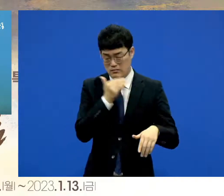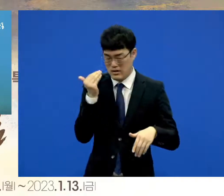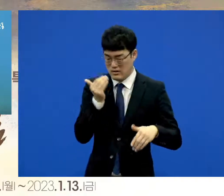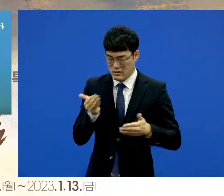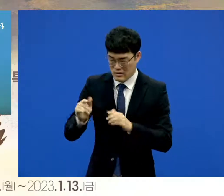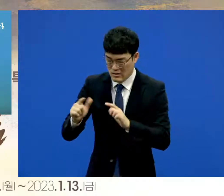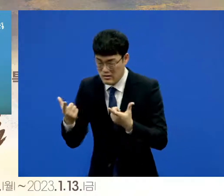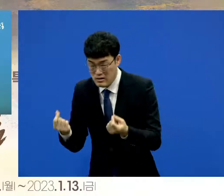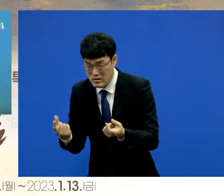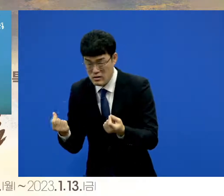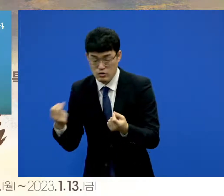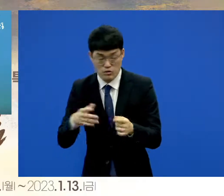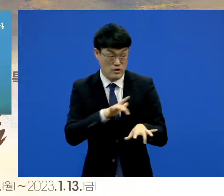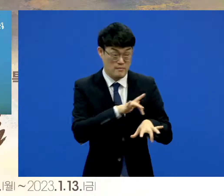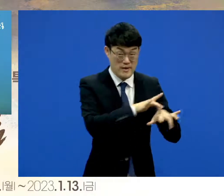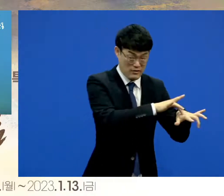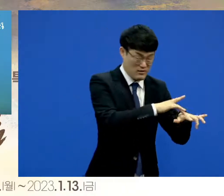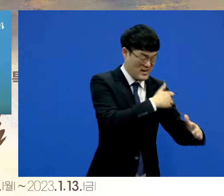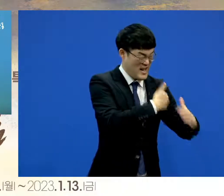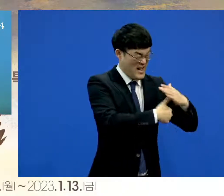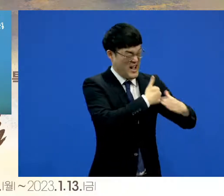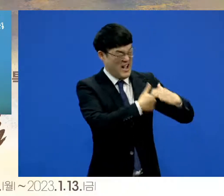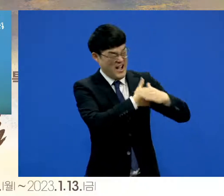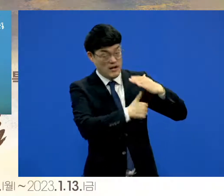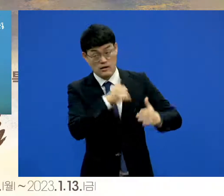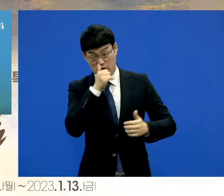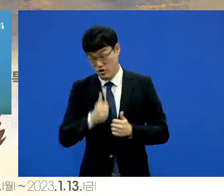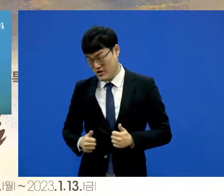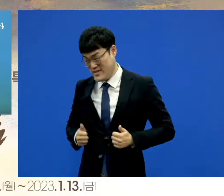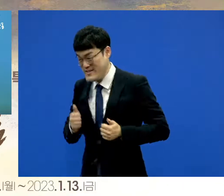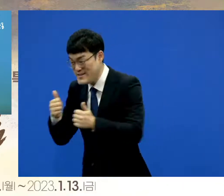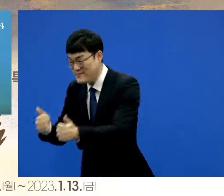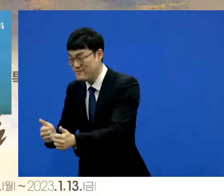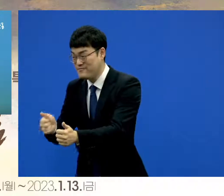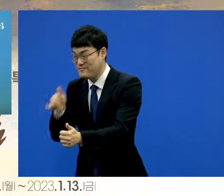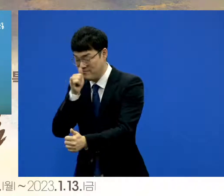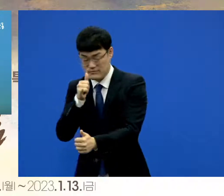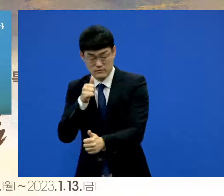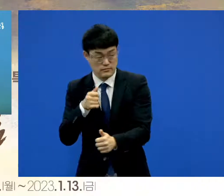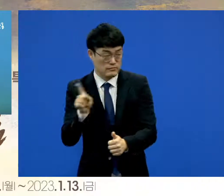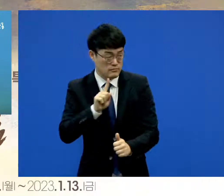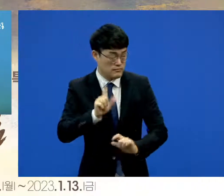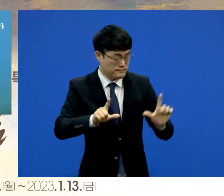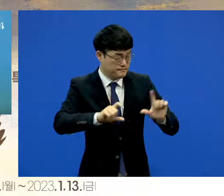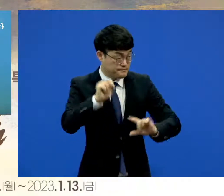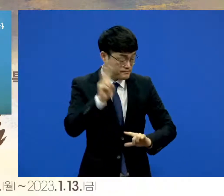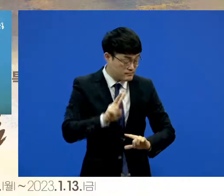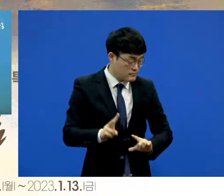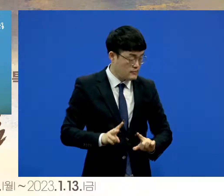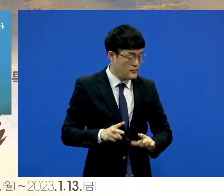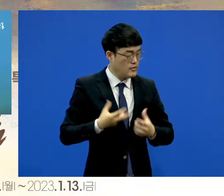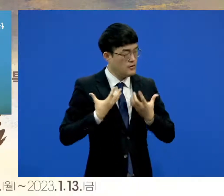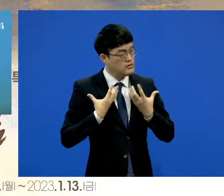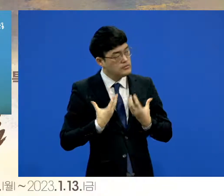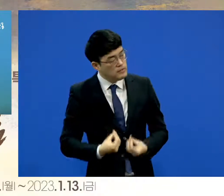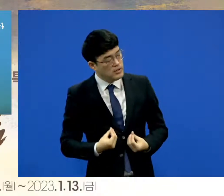마귀의 막 공격이 들어와요. 내가 열심히 하는데 어느 날 방황이 찾아온 거예요. 내가 이게 잘못된 거